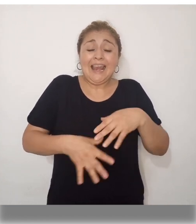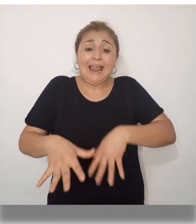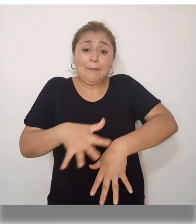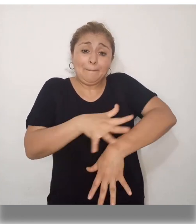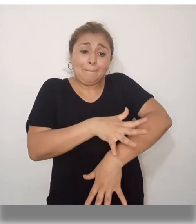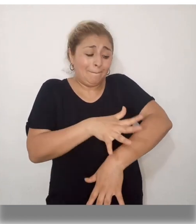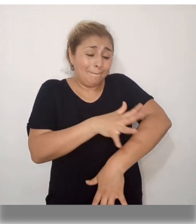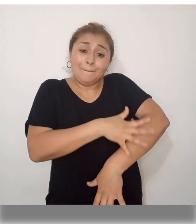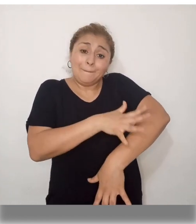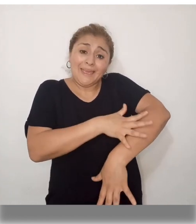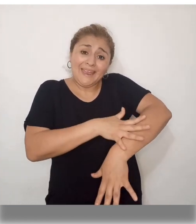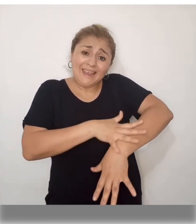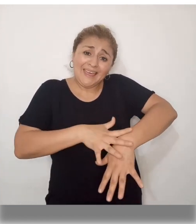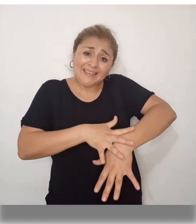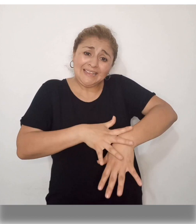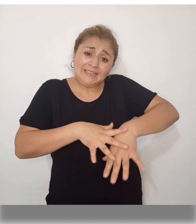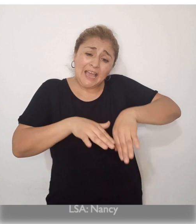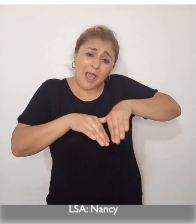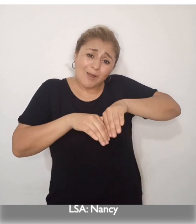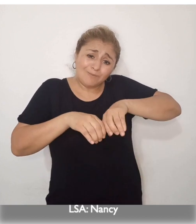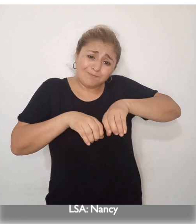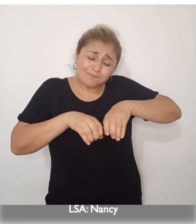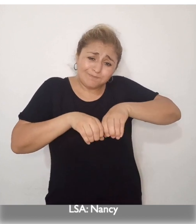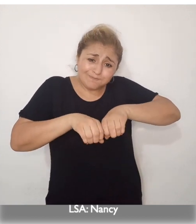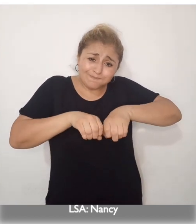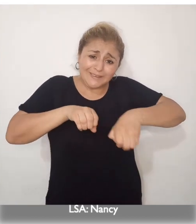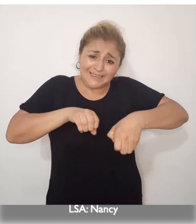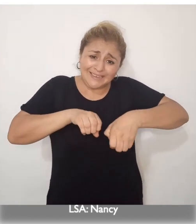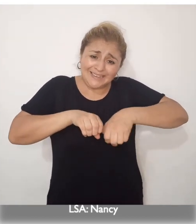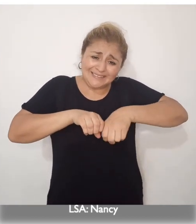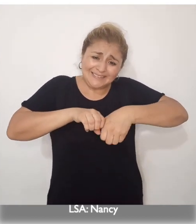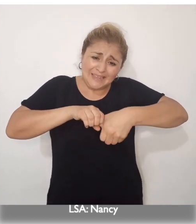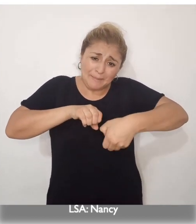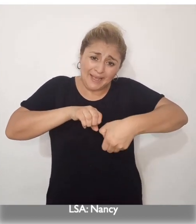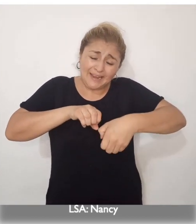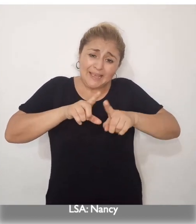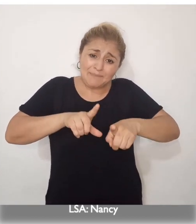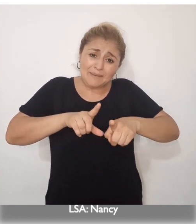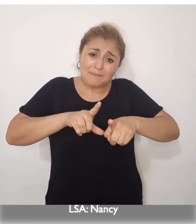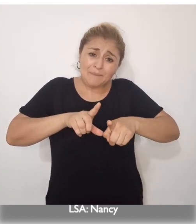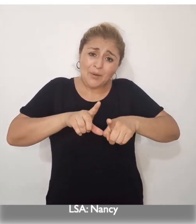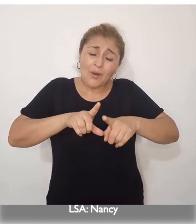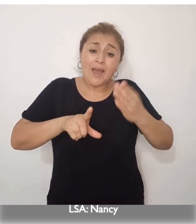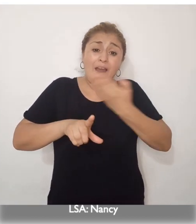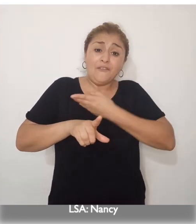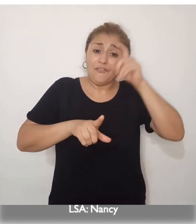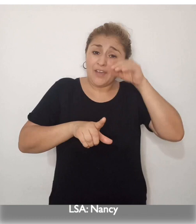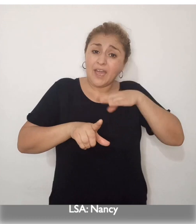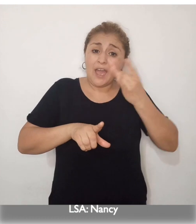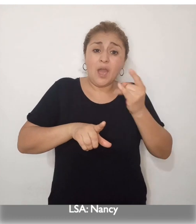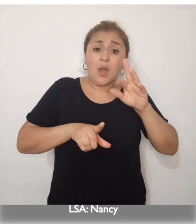lugar y la cabeza del fémur sale hacia afuera queda expuesta